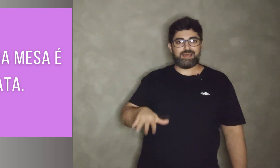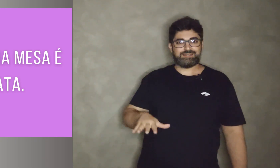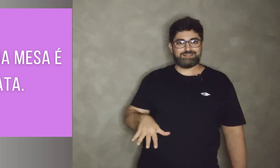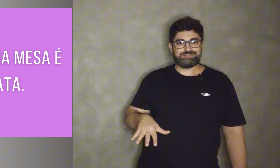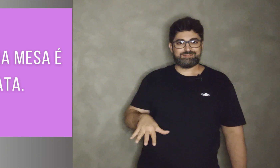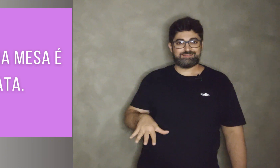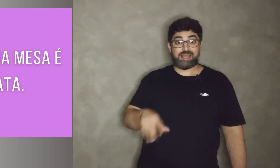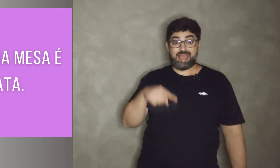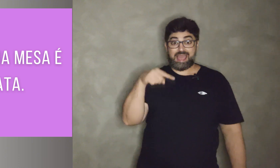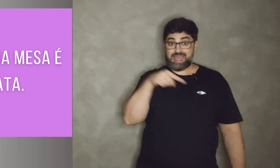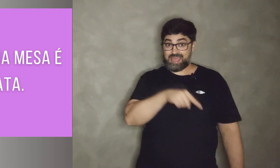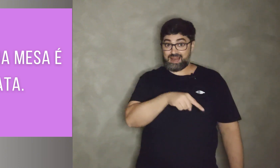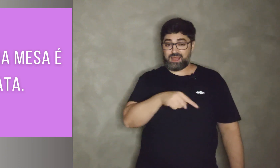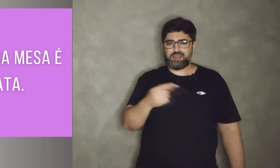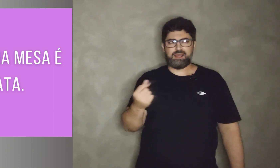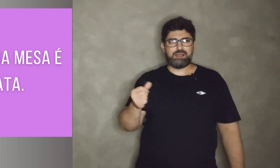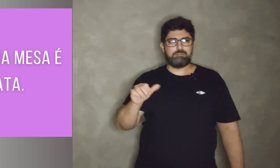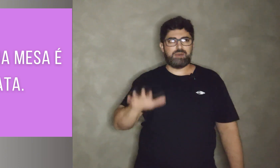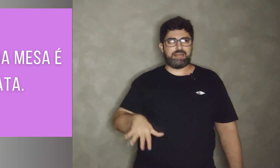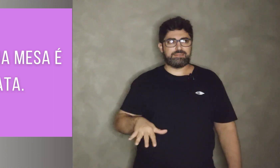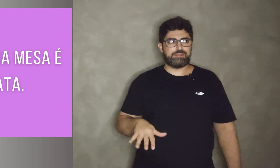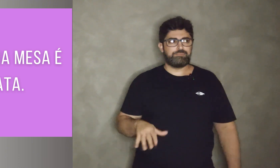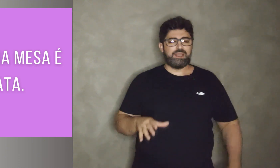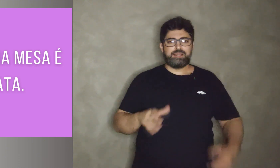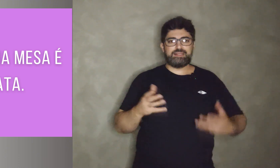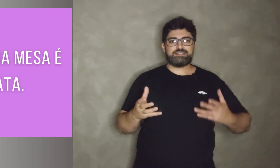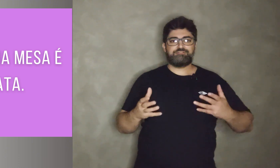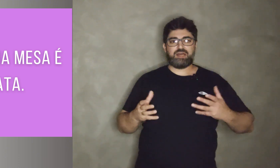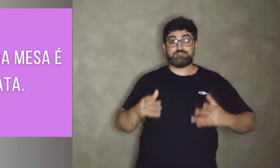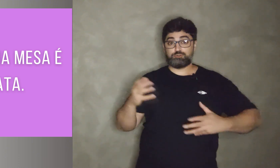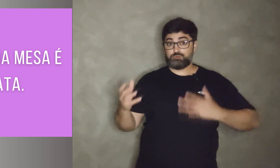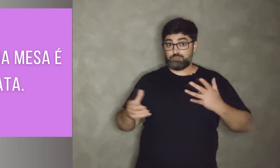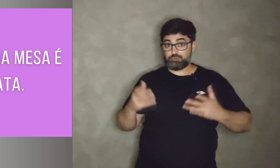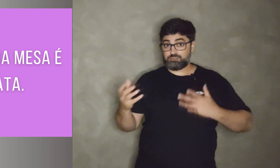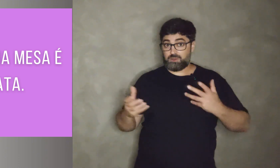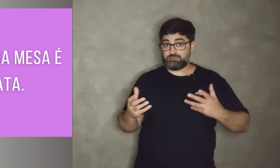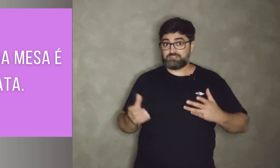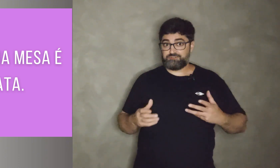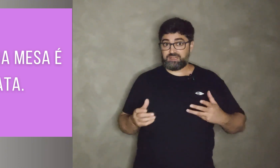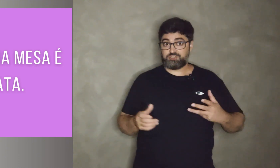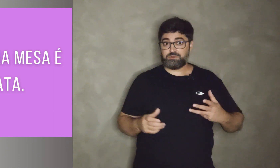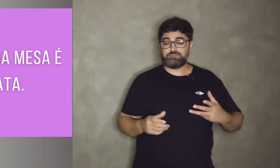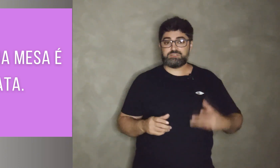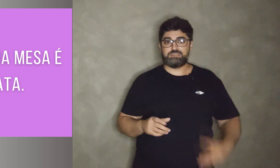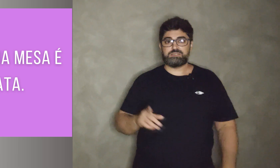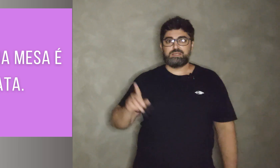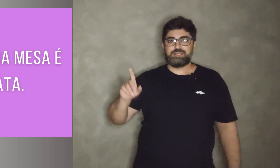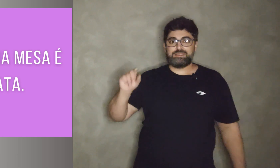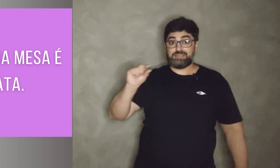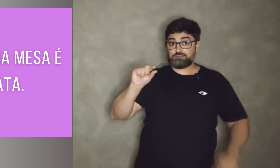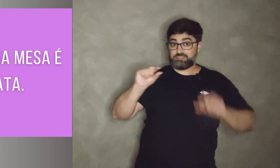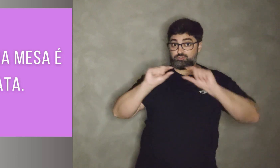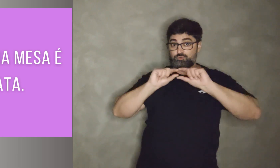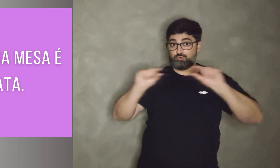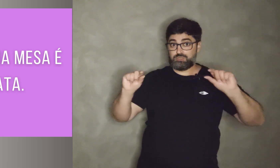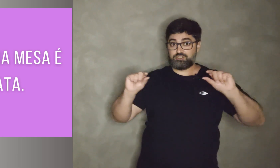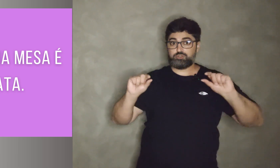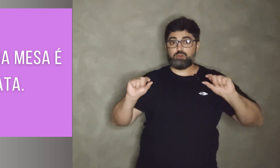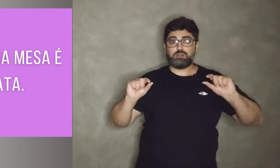barata. Ela, barata. Nessa frase, eu trouxe uma coisa diferente para vocês. Que dentro da estrutura, a gente coloca o